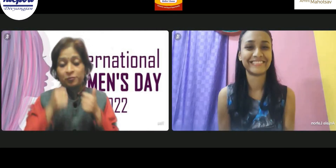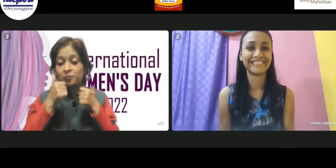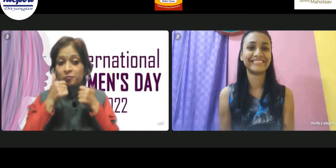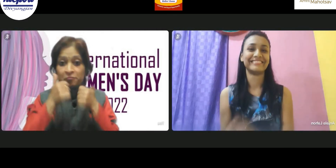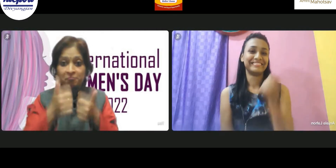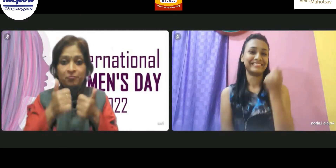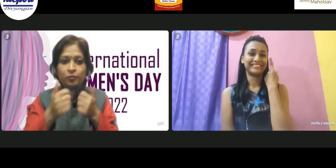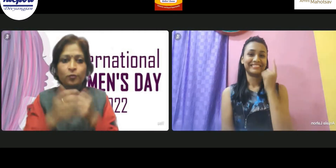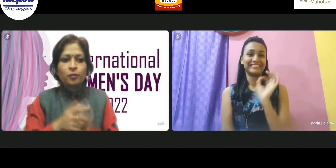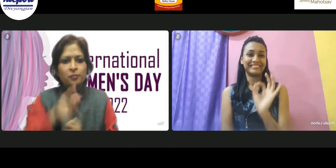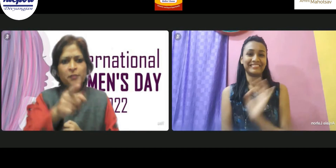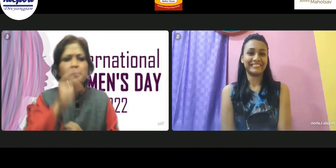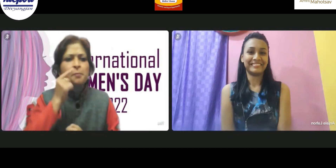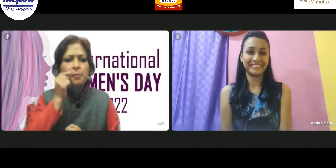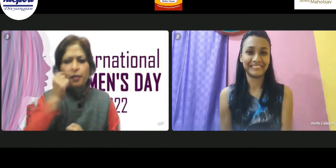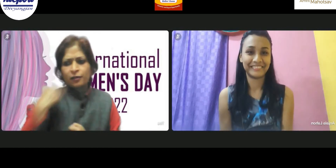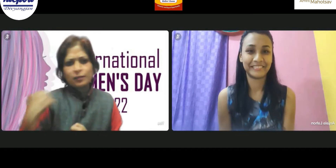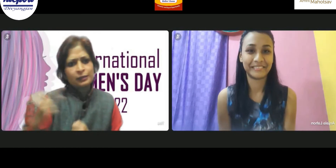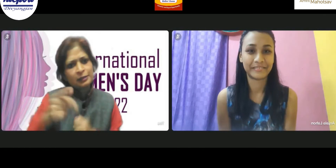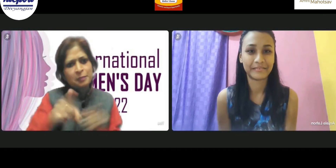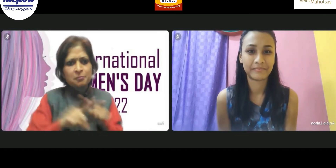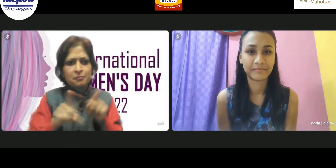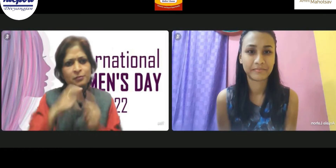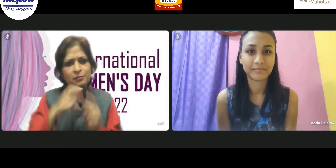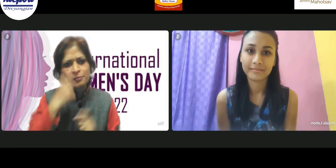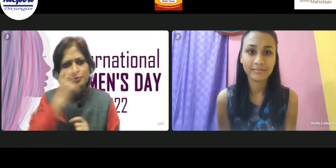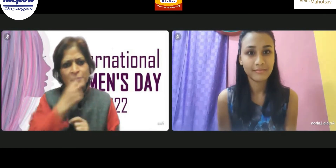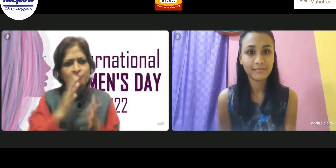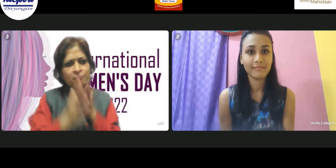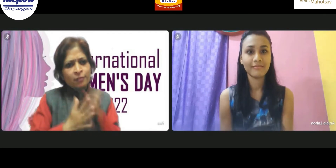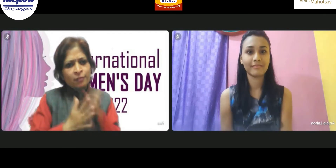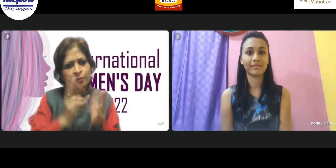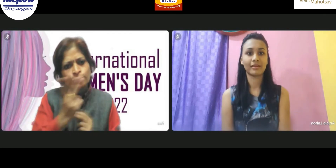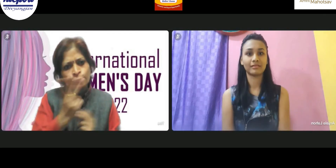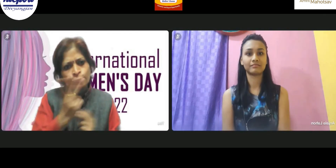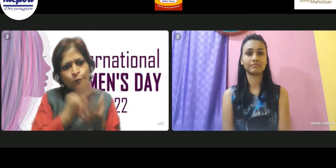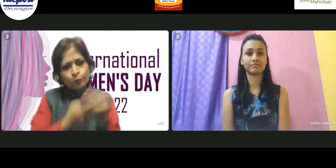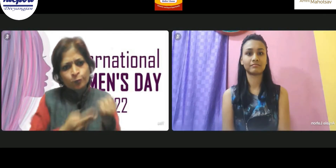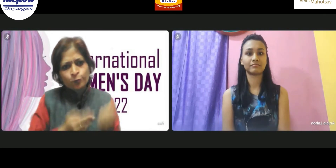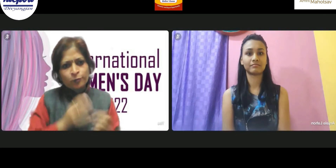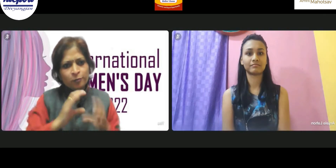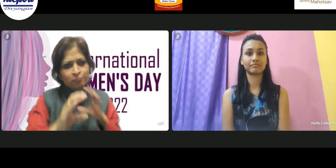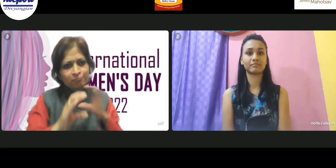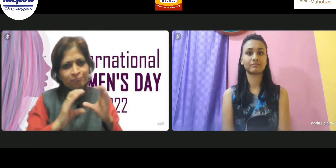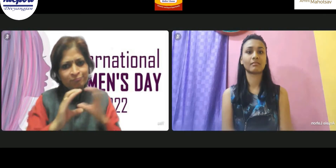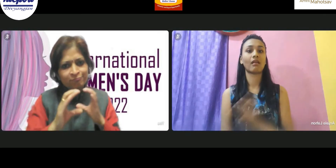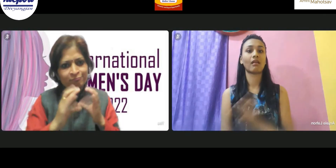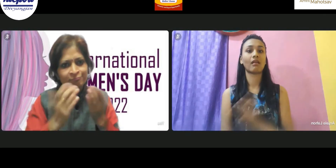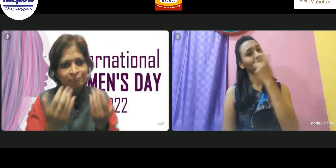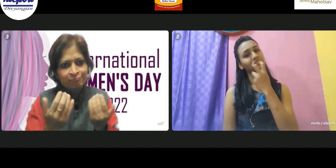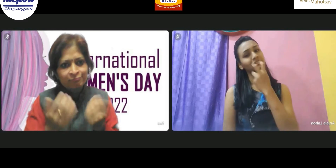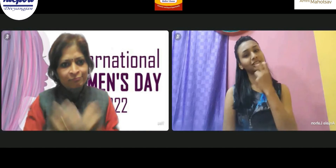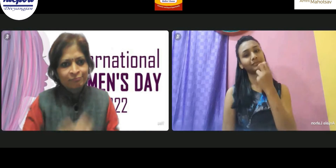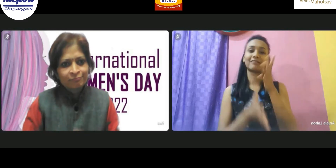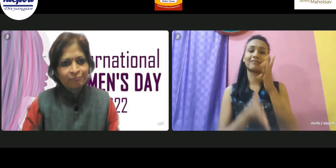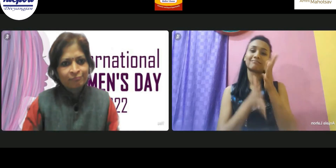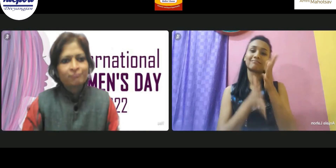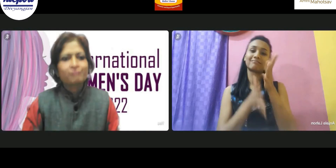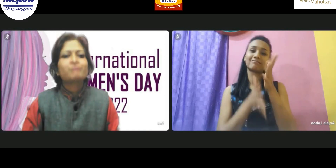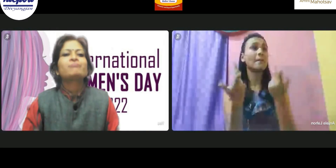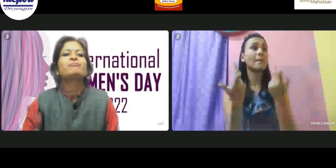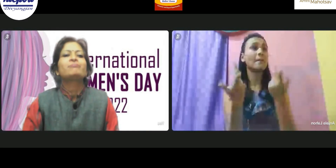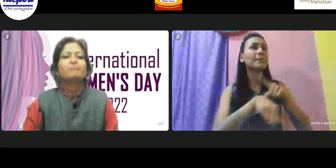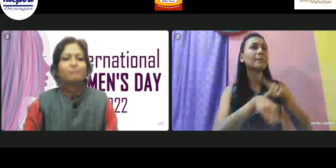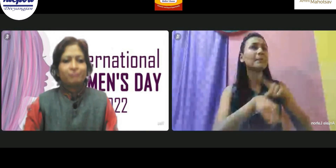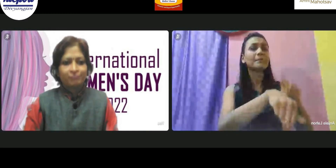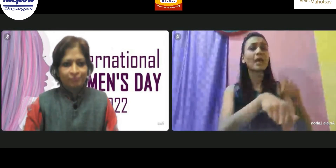चीजें हैं मेरे पास। अच्छा, तो क्या तुम्हारा भाई भी तुमसे सांकेतिक भाषा में और थोड़ी बहुत स्पीच